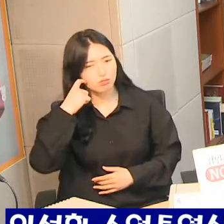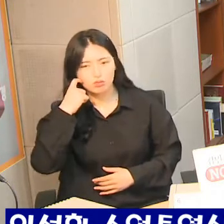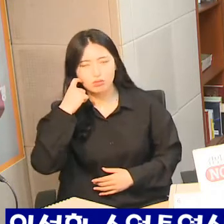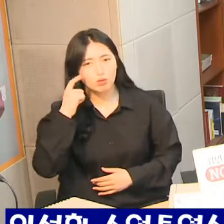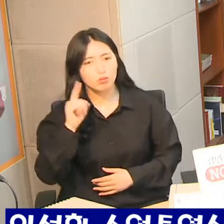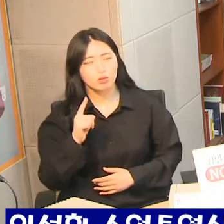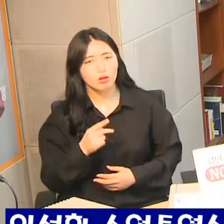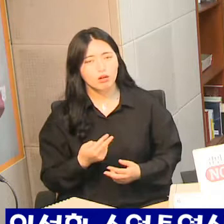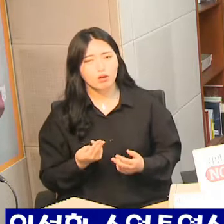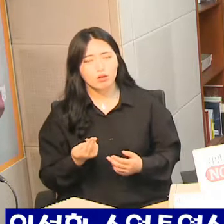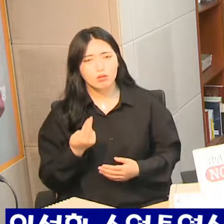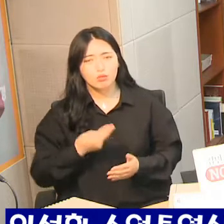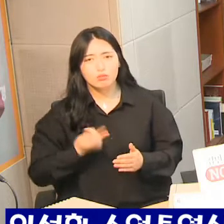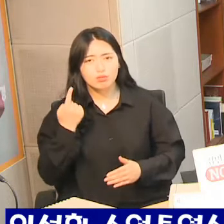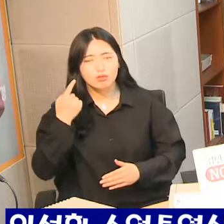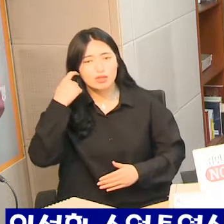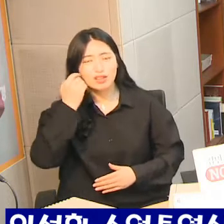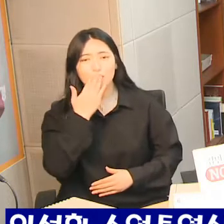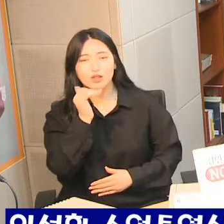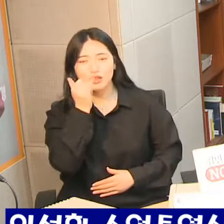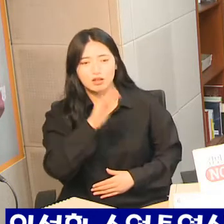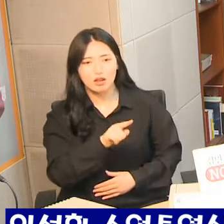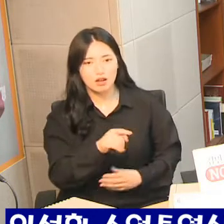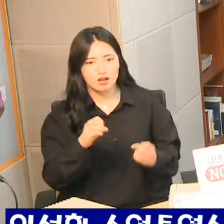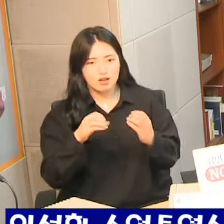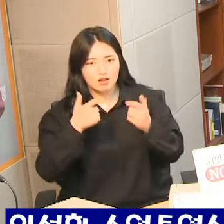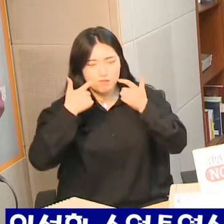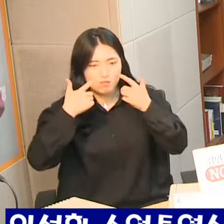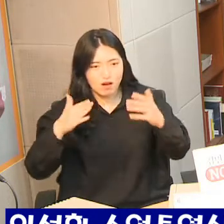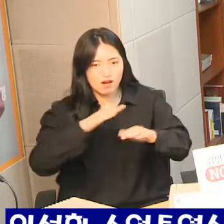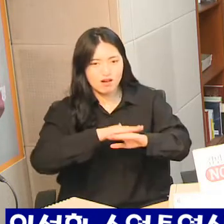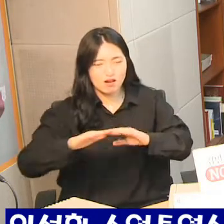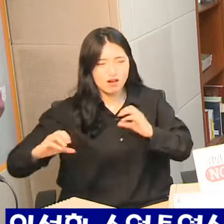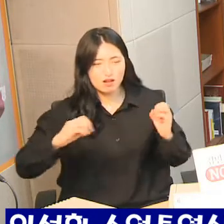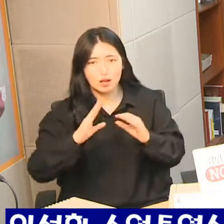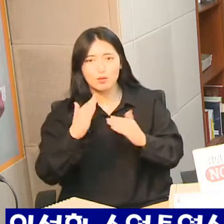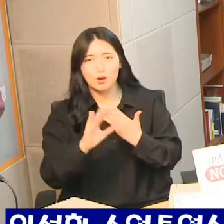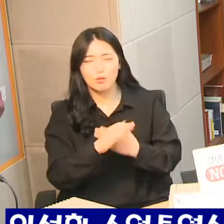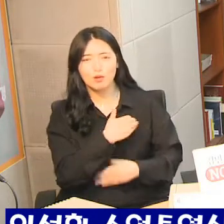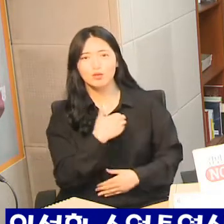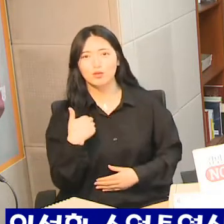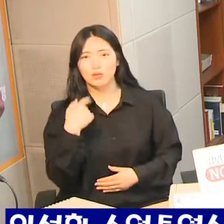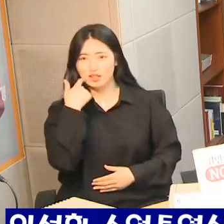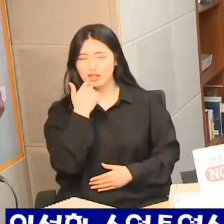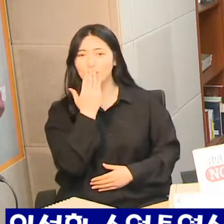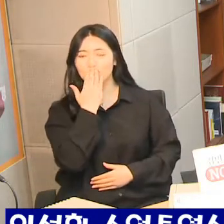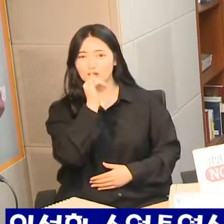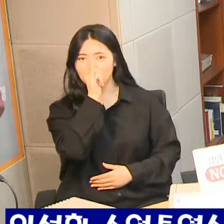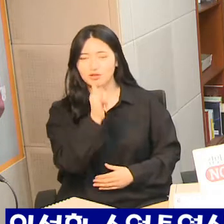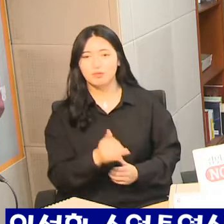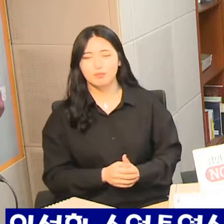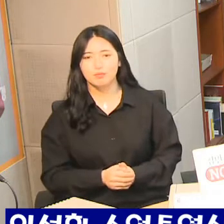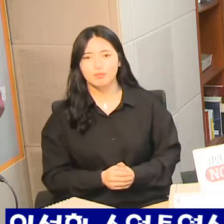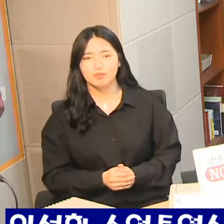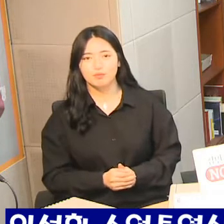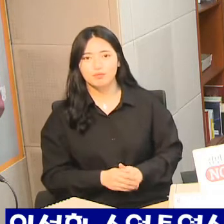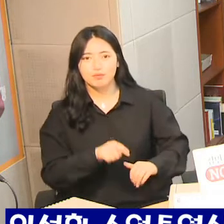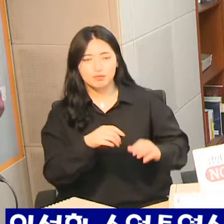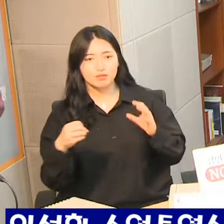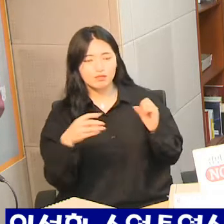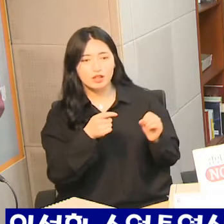근데 이렇게 하고 나면은 더 뭔가 이렇게 풍성해지는 느낌도 들고 서로 더 잘 아는 것 같습니다. 자, 이런 이야기들은 진짜